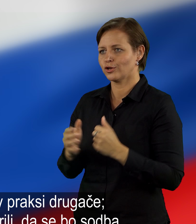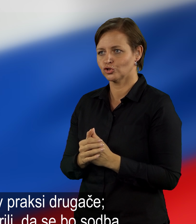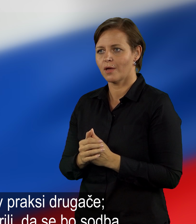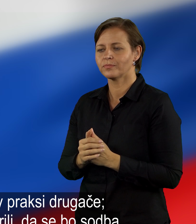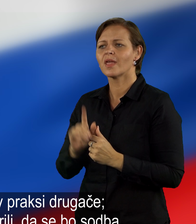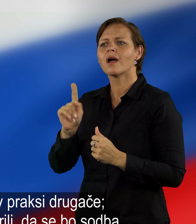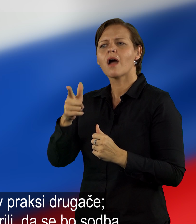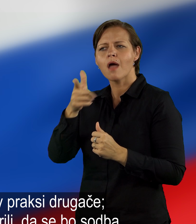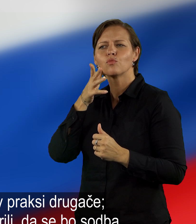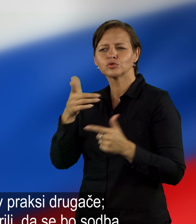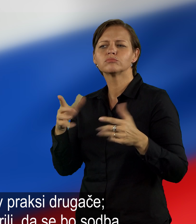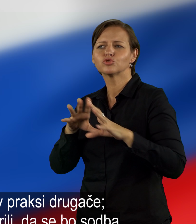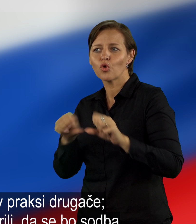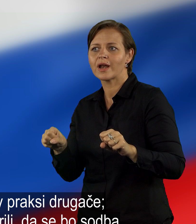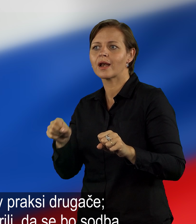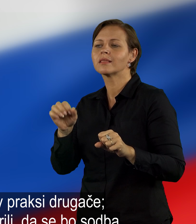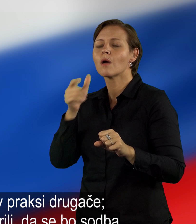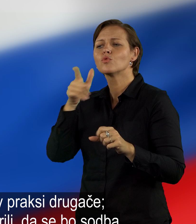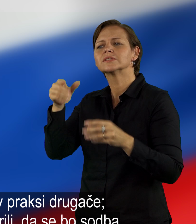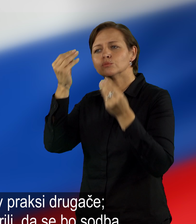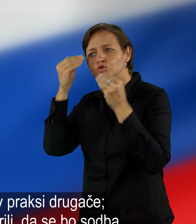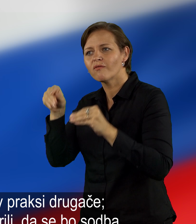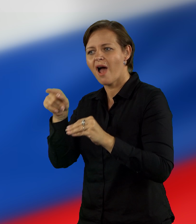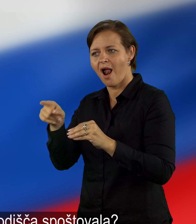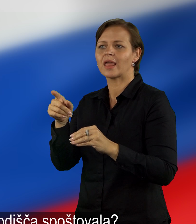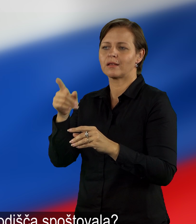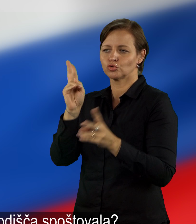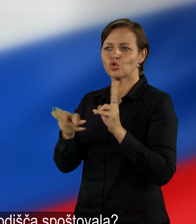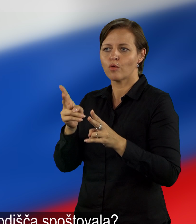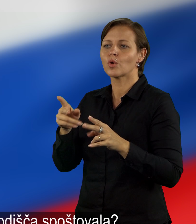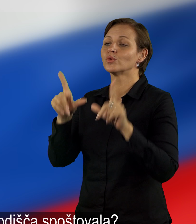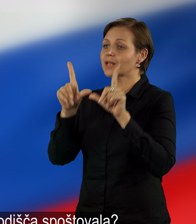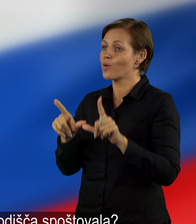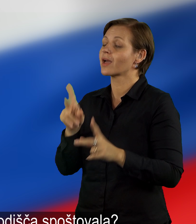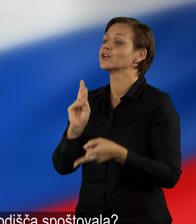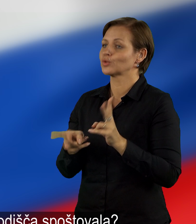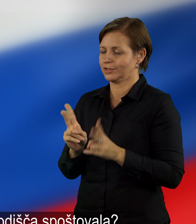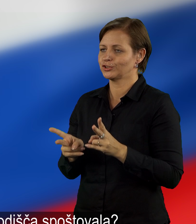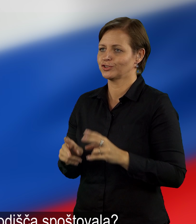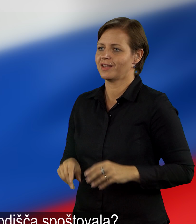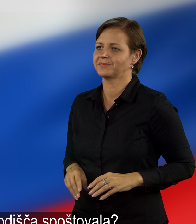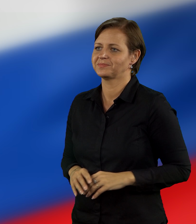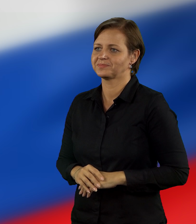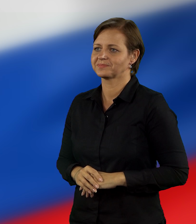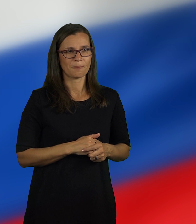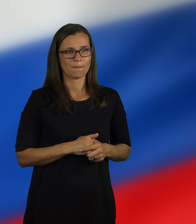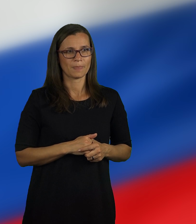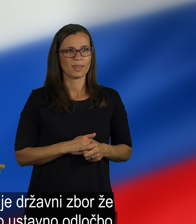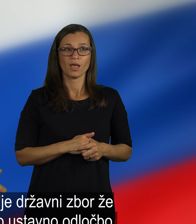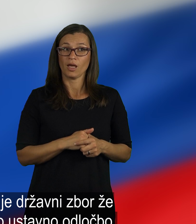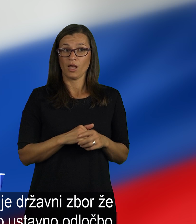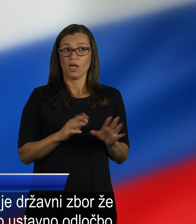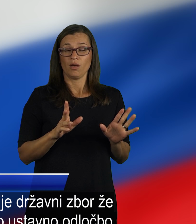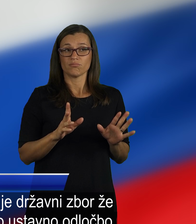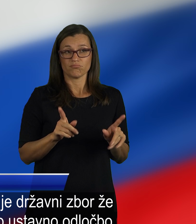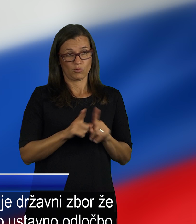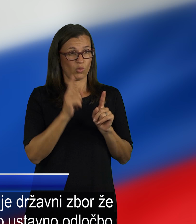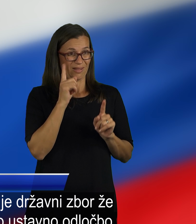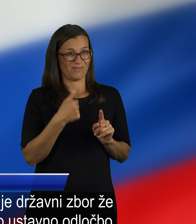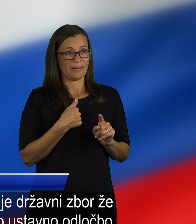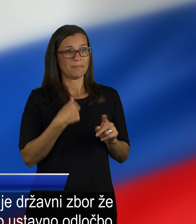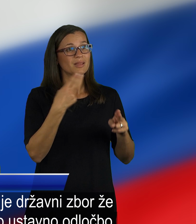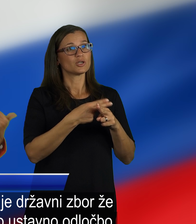drugače. Kaj boste storili, da se bo sodba Ustavnega sodišča spoštovala? Kolikor vem, je Državni zbor